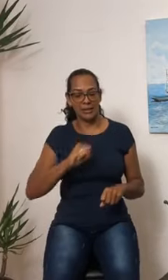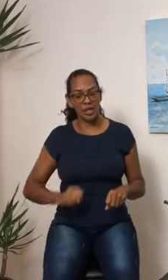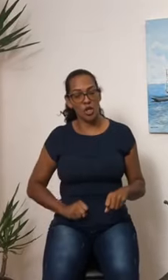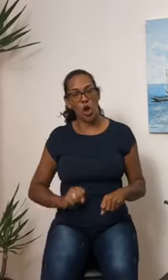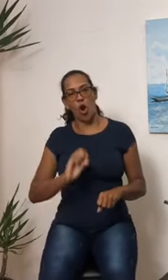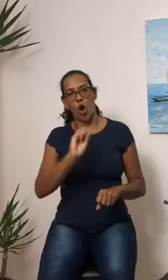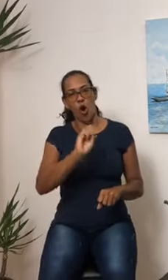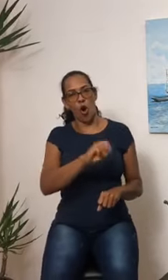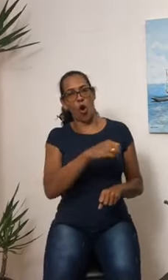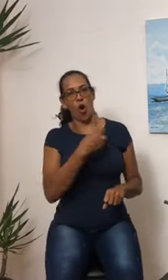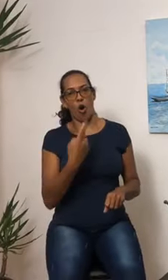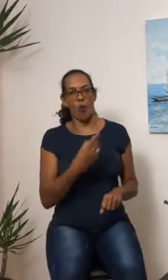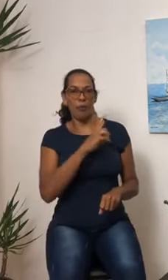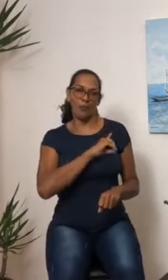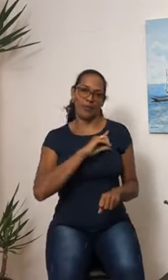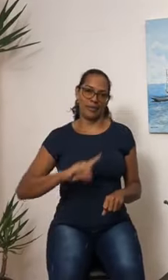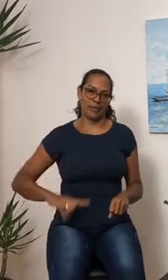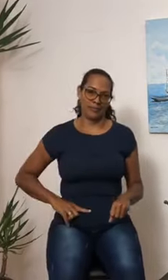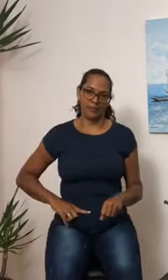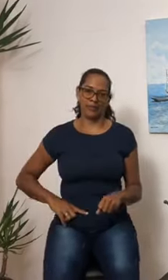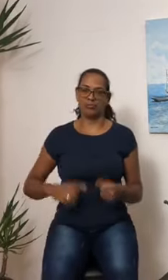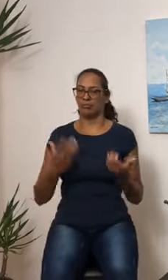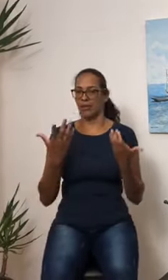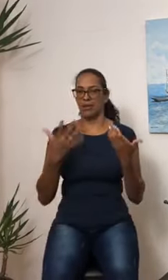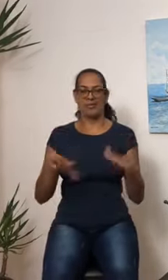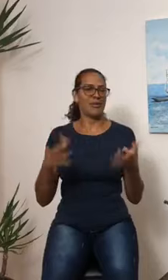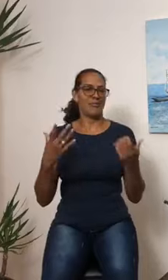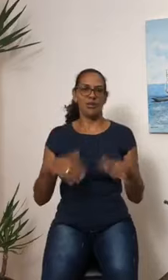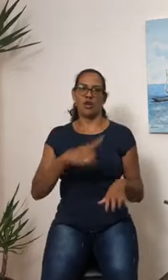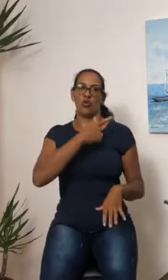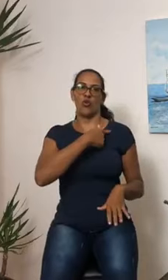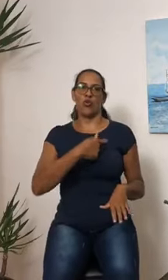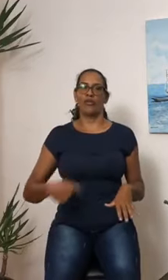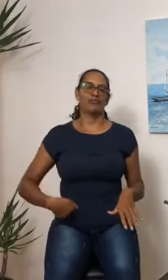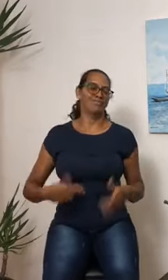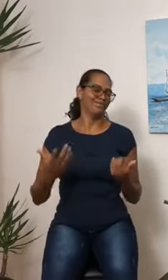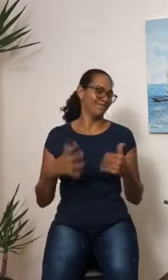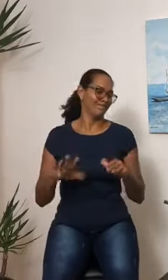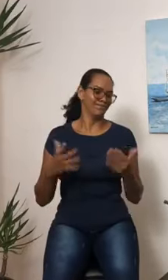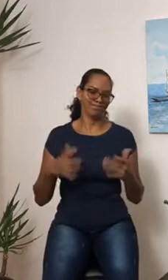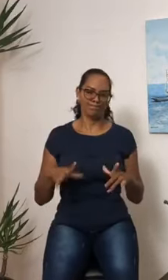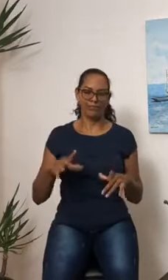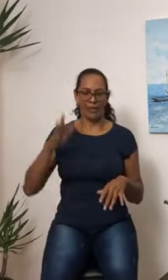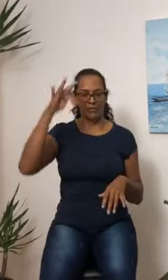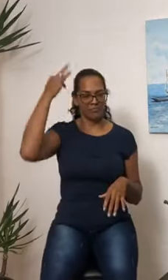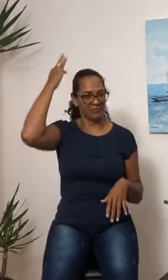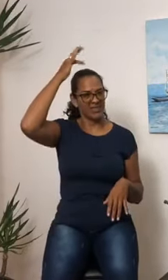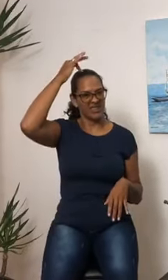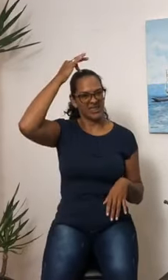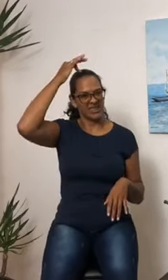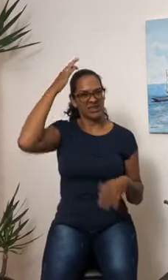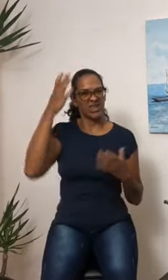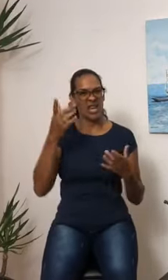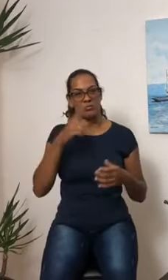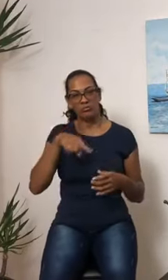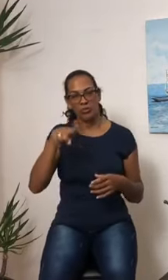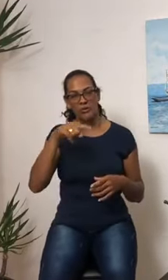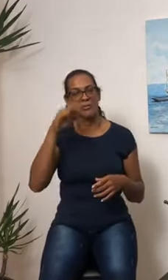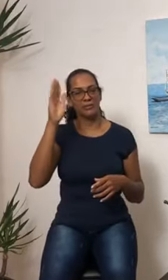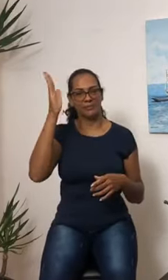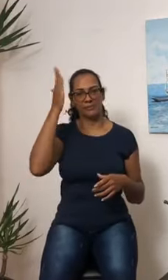Jamais pensei, não quero disputar o governo do Estado do Espírito Santo, entendeu? É que isso fica gravado,